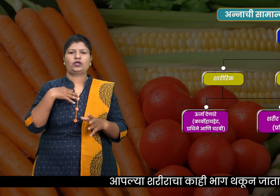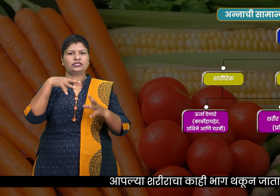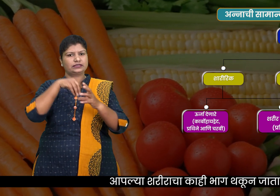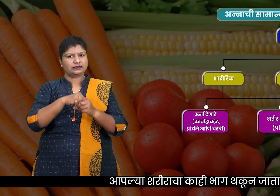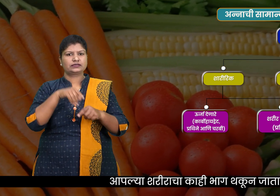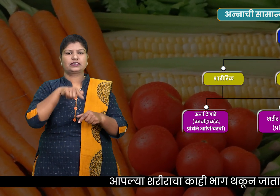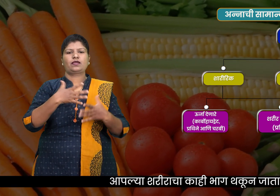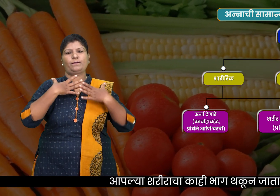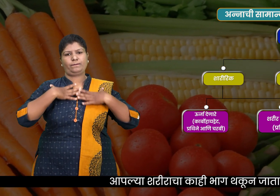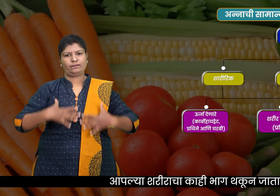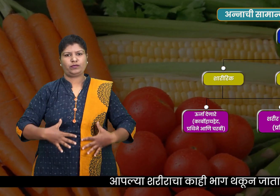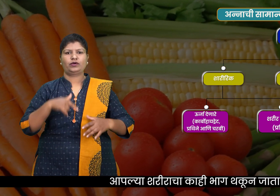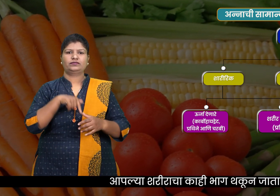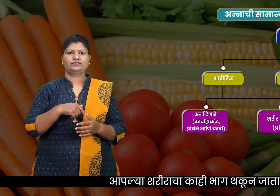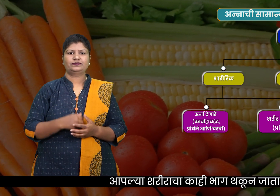जातात.